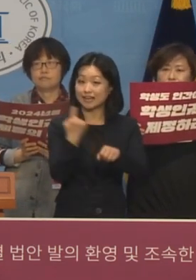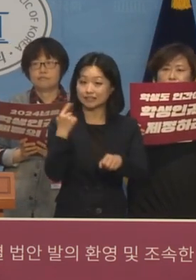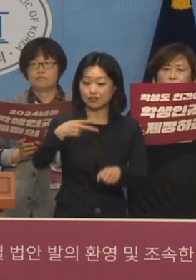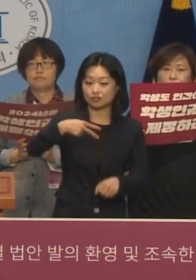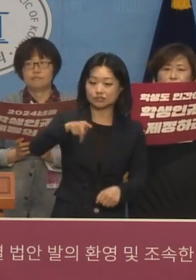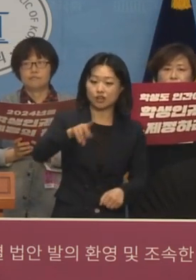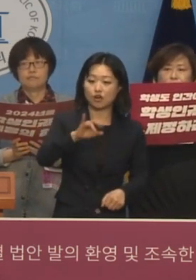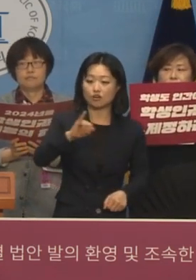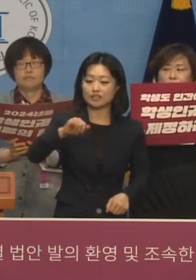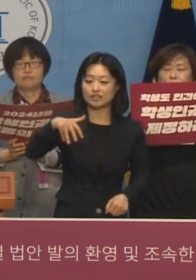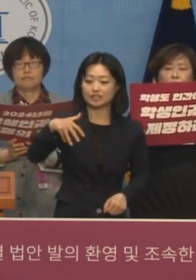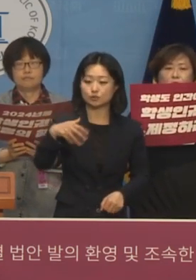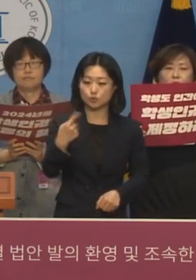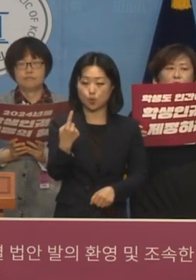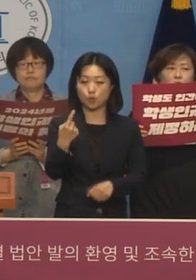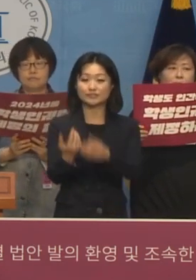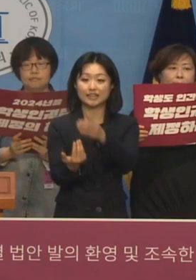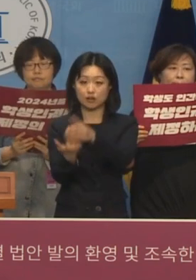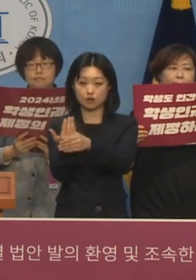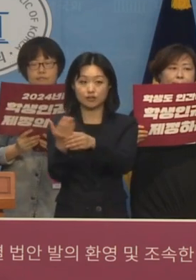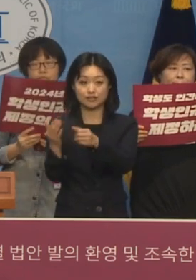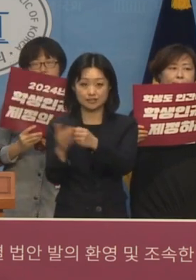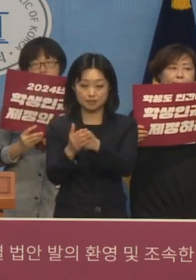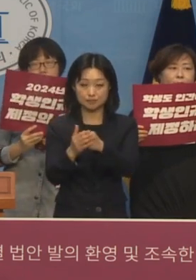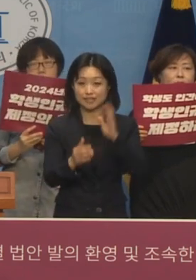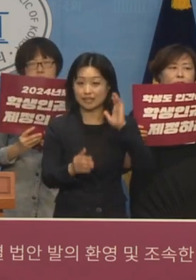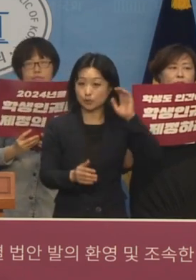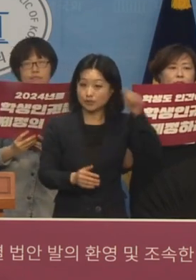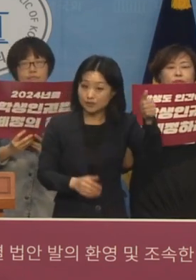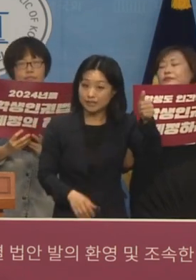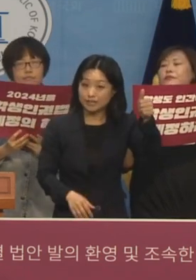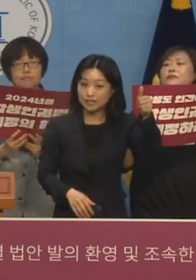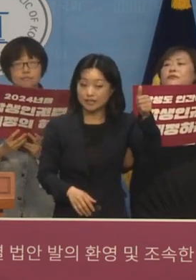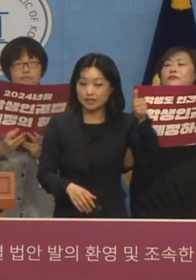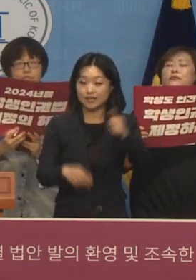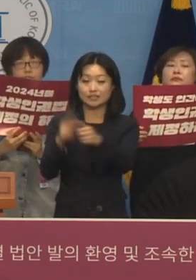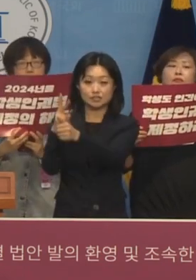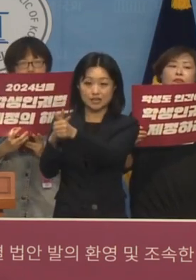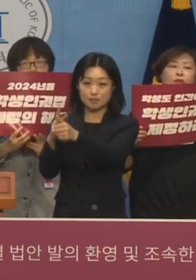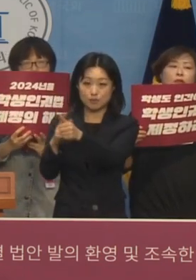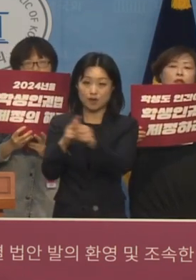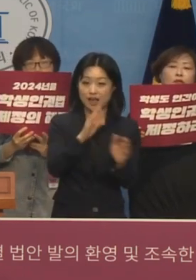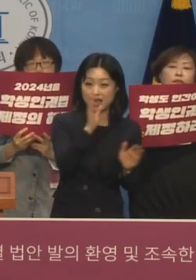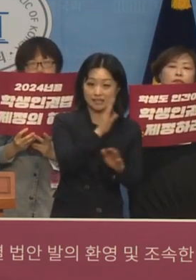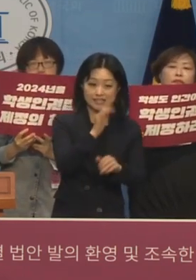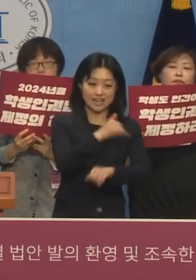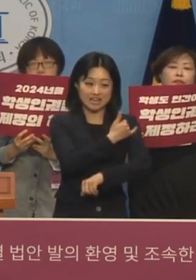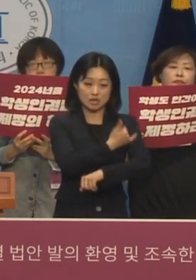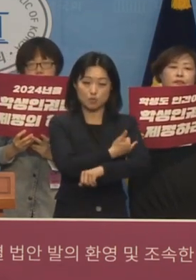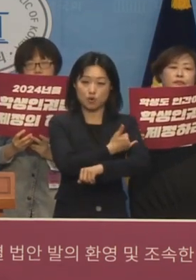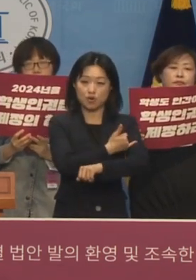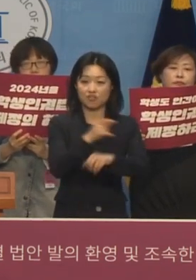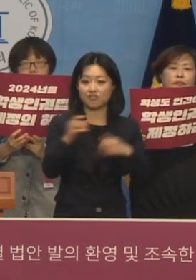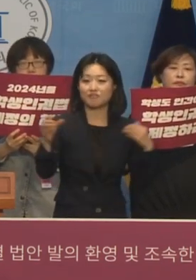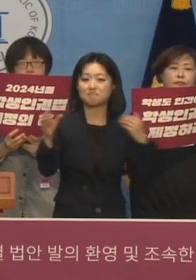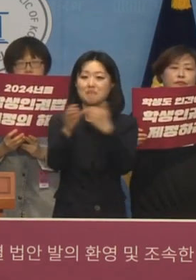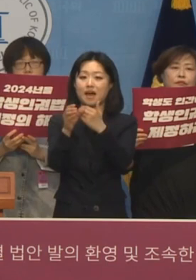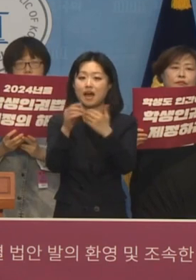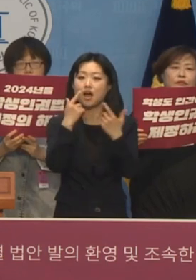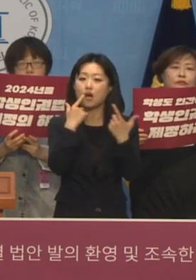사건이 일어나면서 대통령이 마치도 교권과 학생 인권이 서로 대립되는